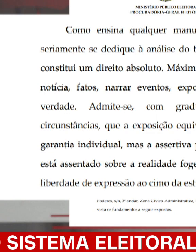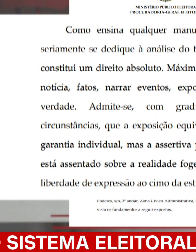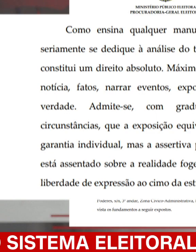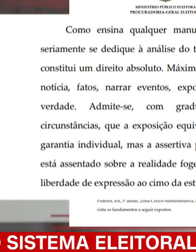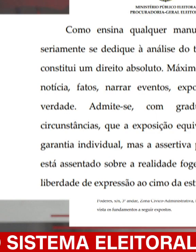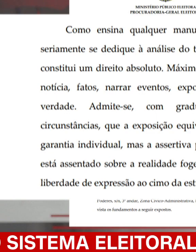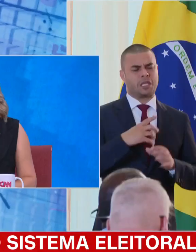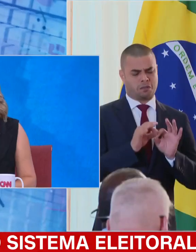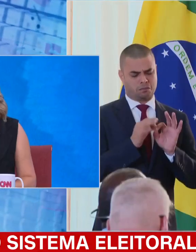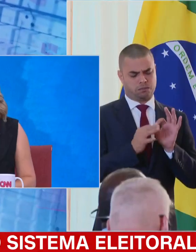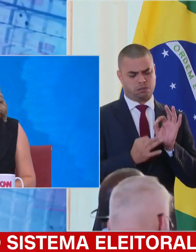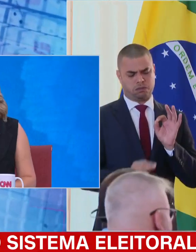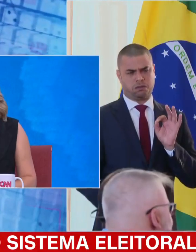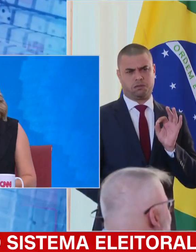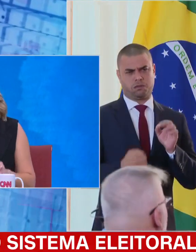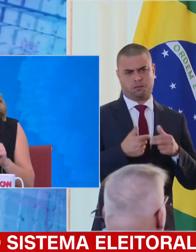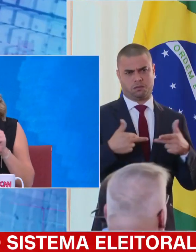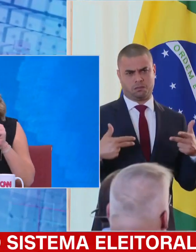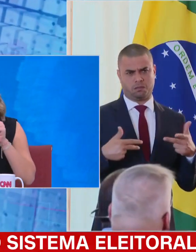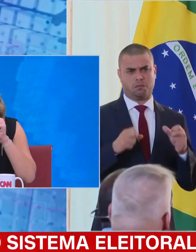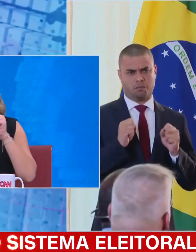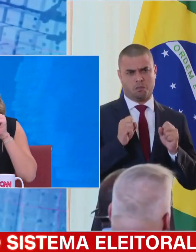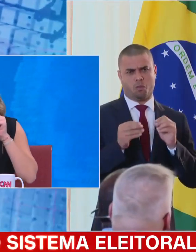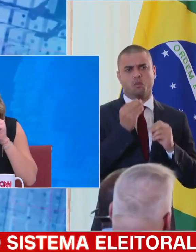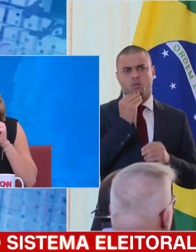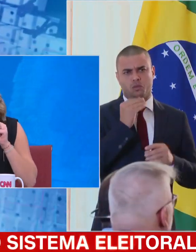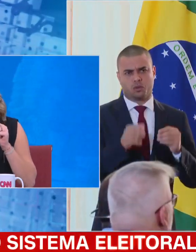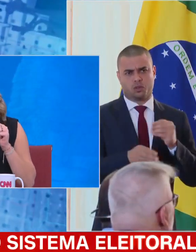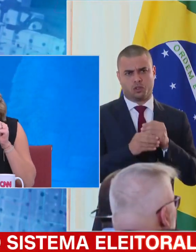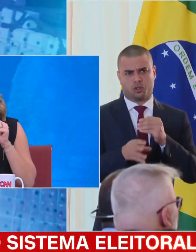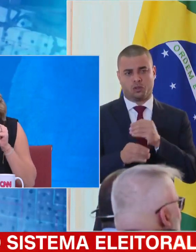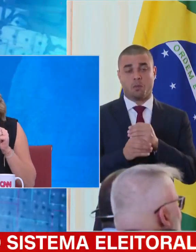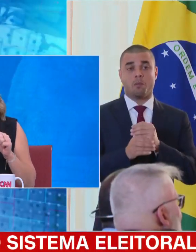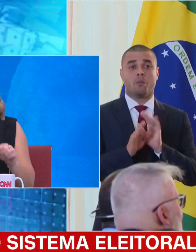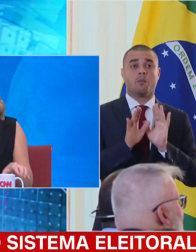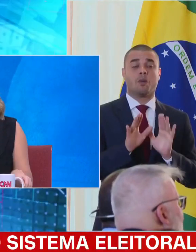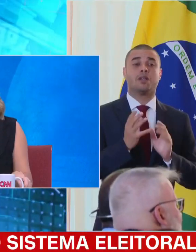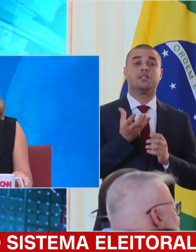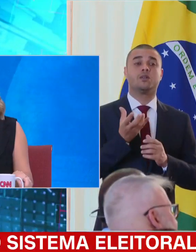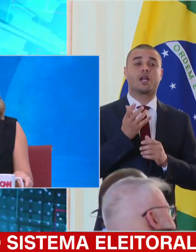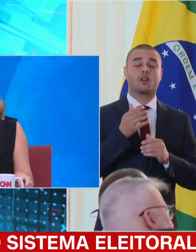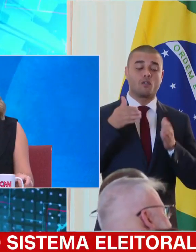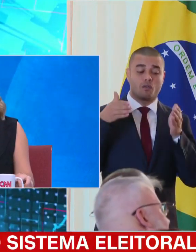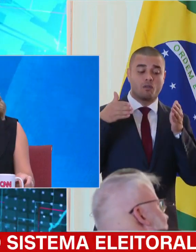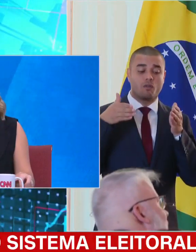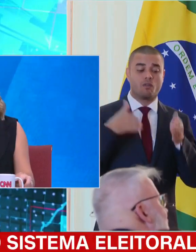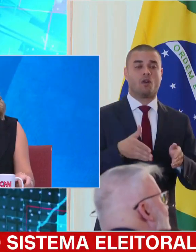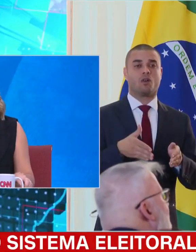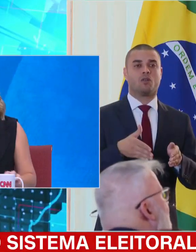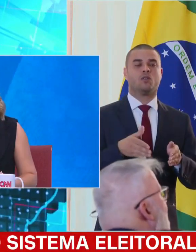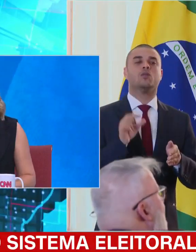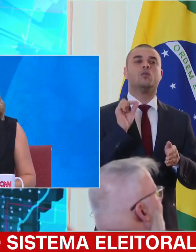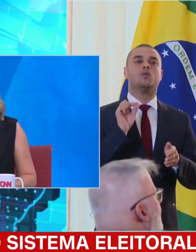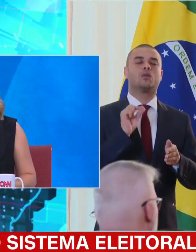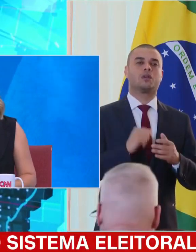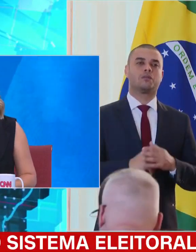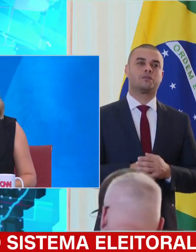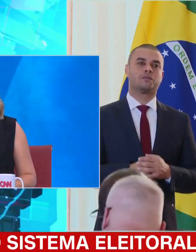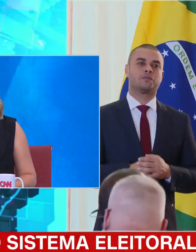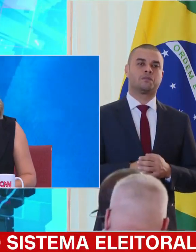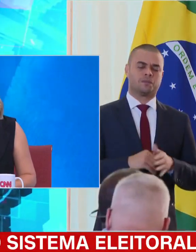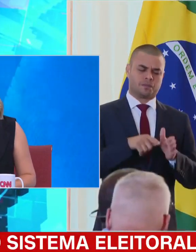Mais adiante ele vai trazendo que é a inaceitável